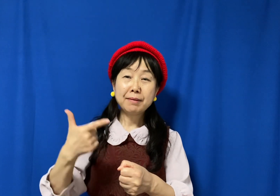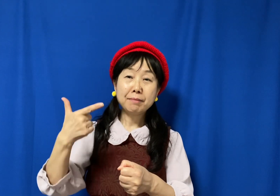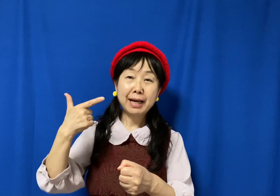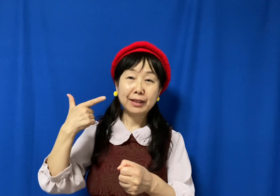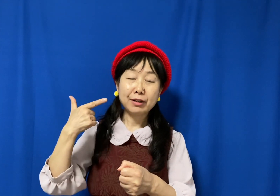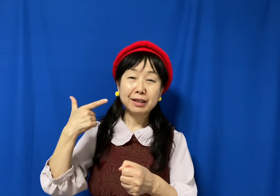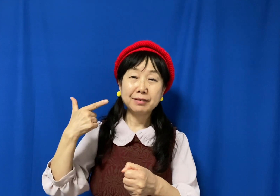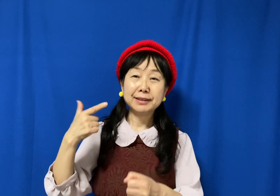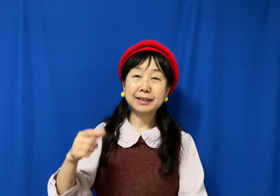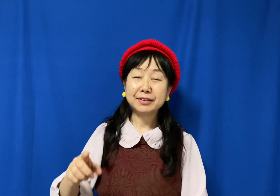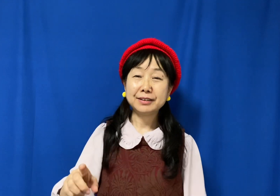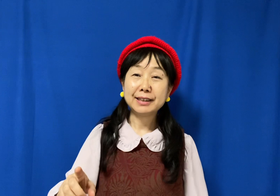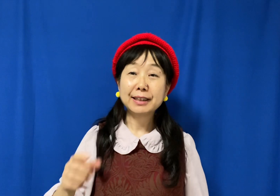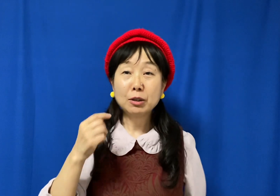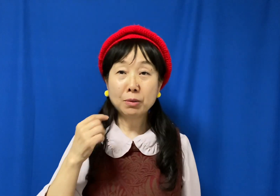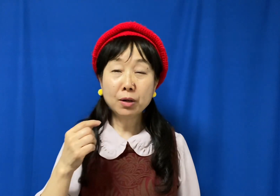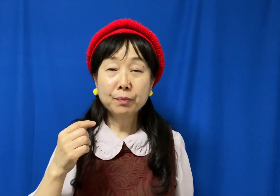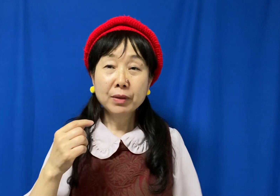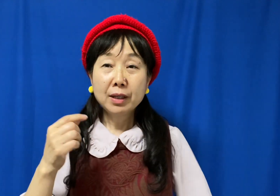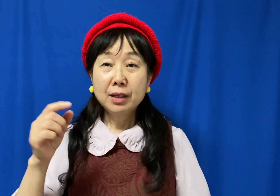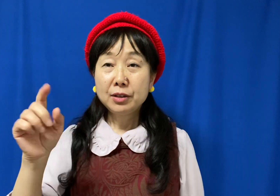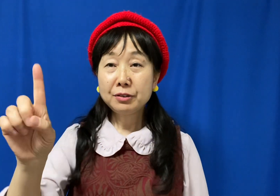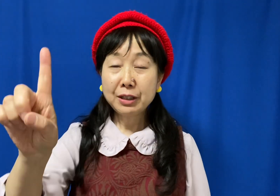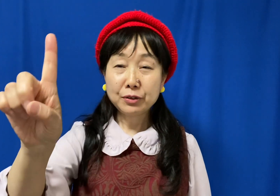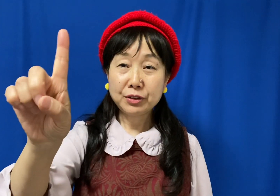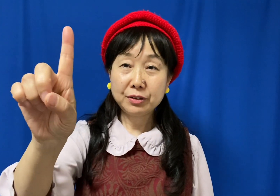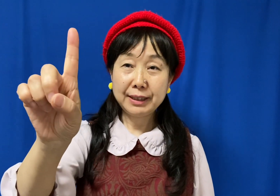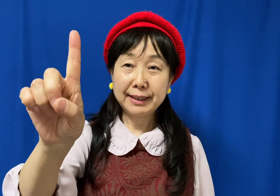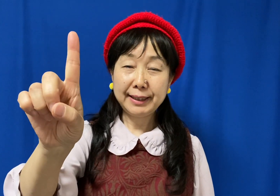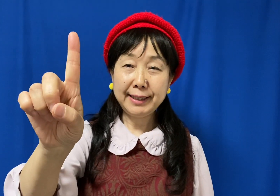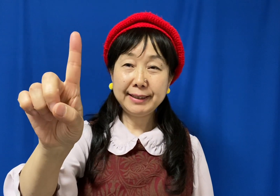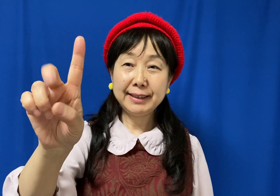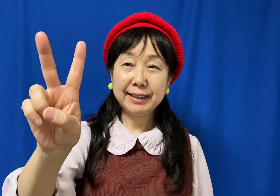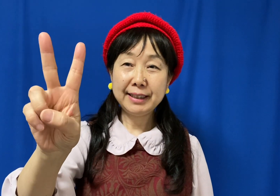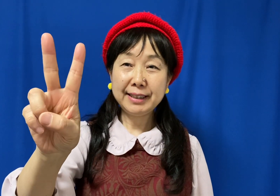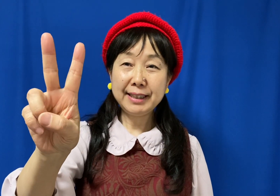6年前と表しているんですけども、手話の数字